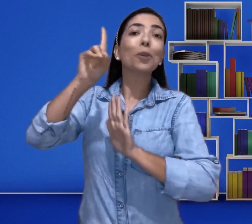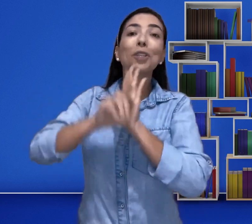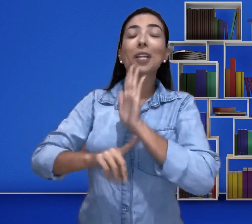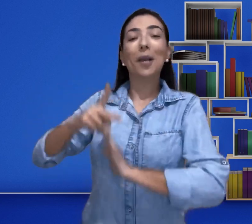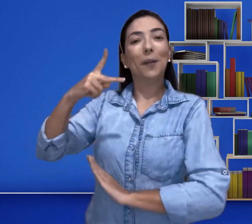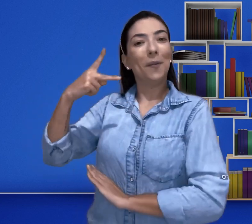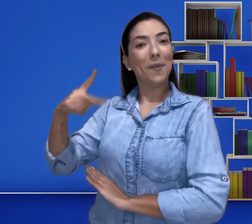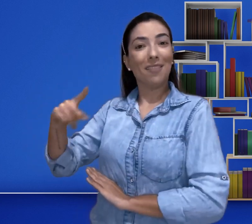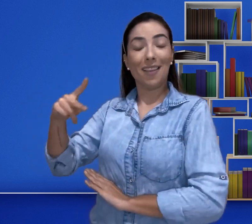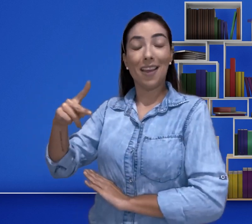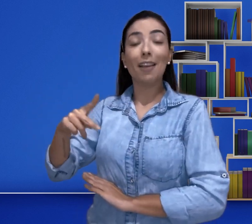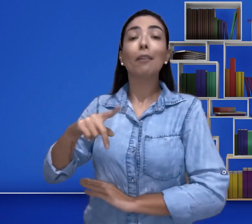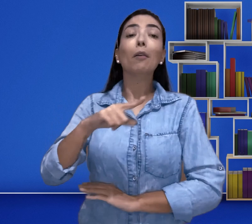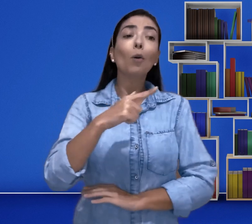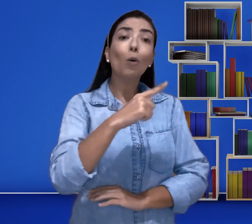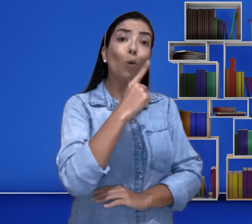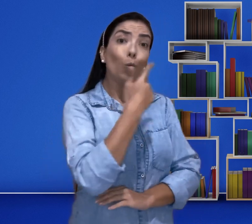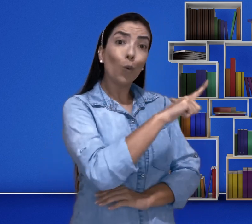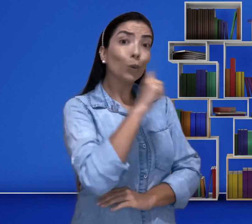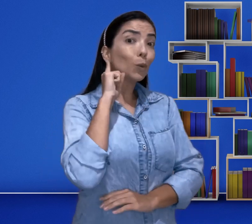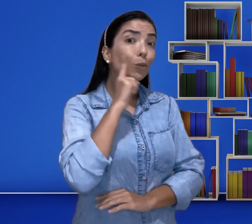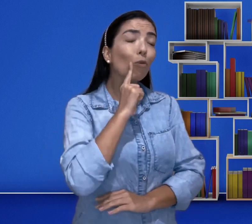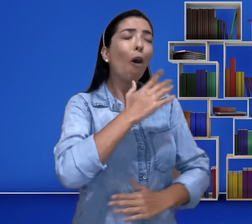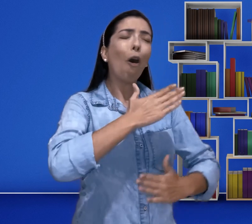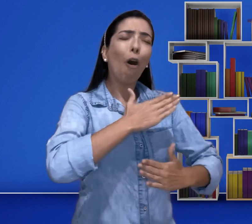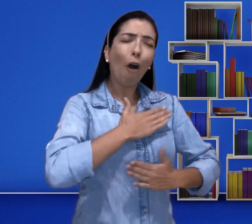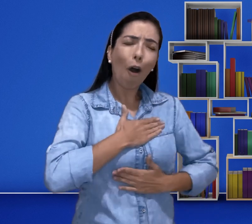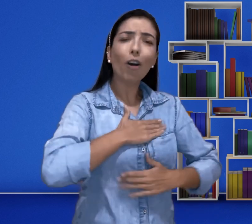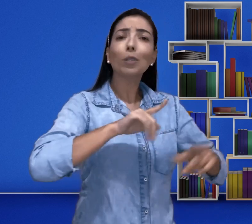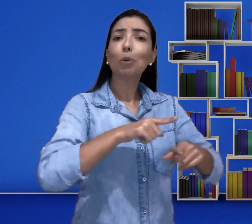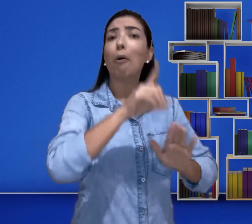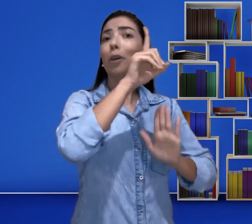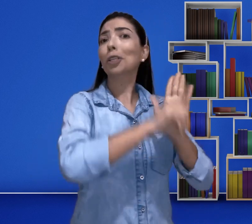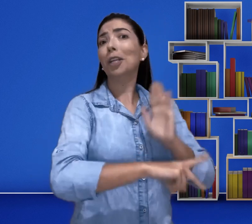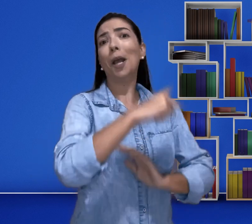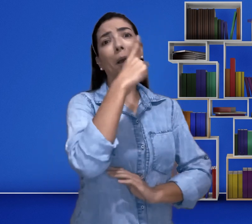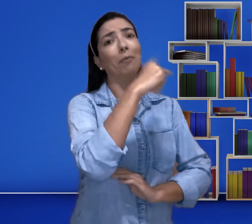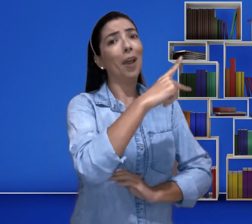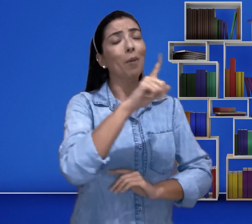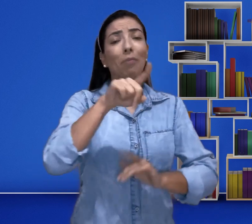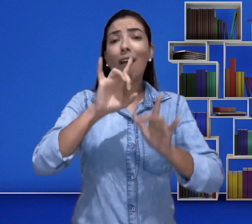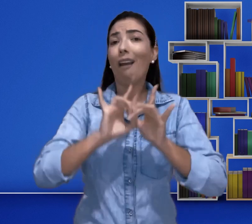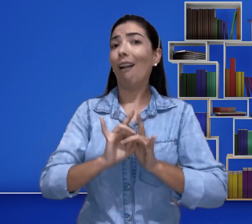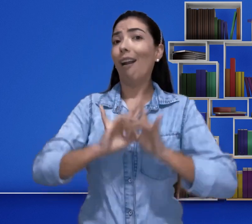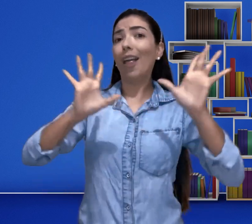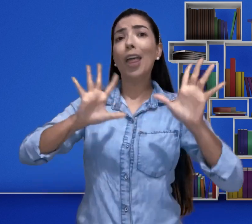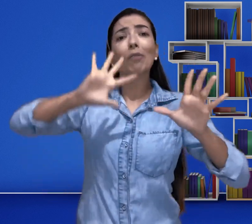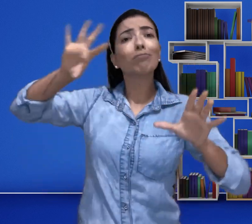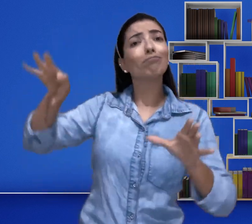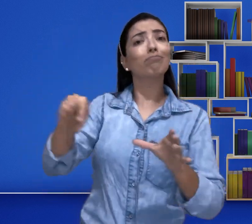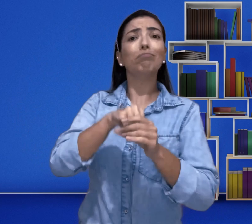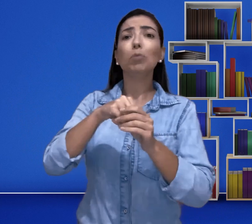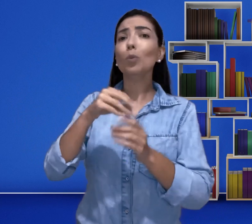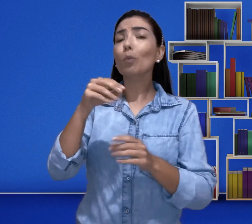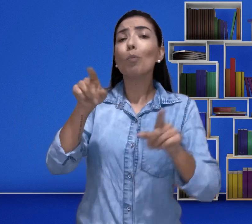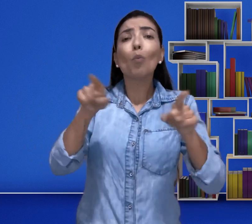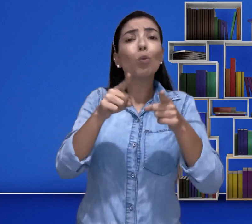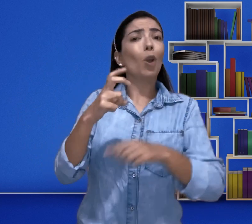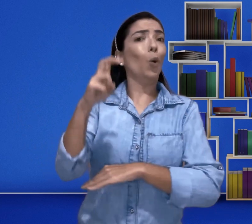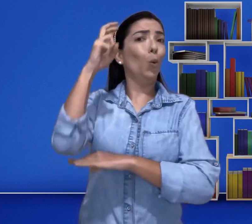é direito deles, assim como os que gostam, têm o direito de gostar também. Todos somos livres, por isso a